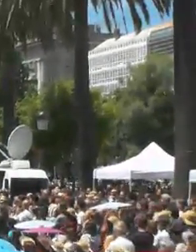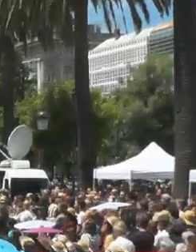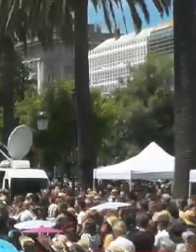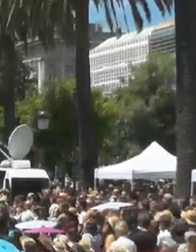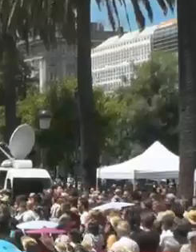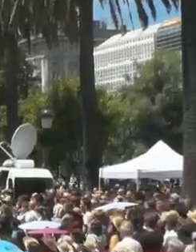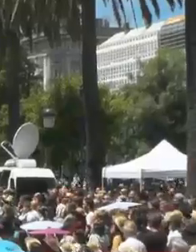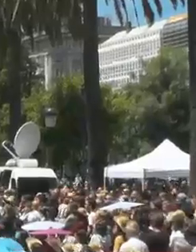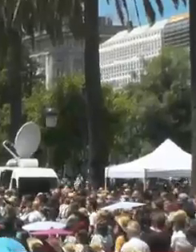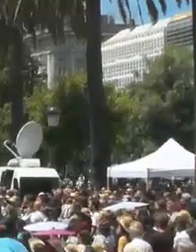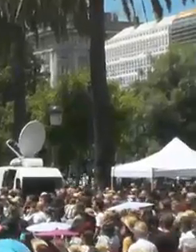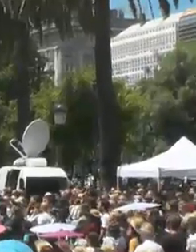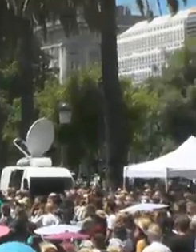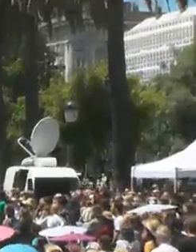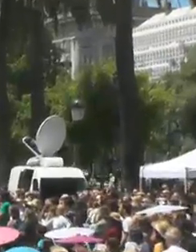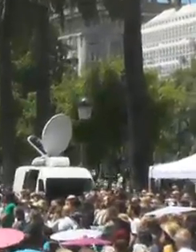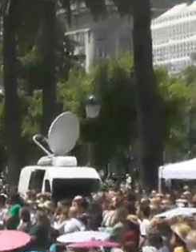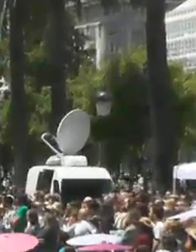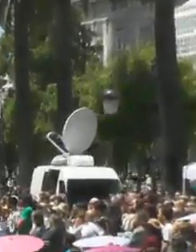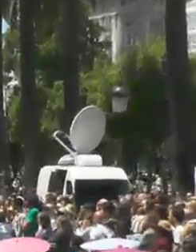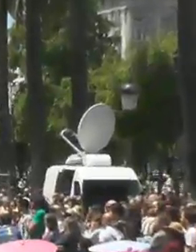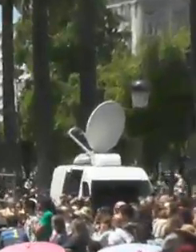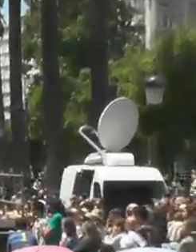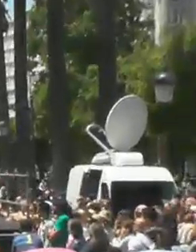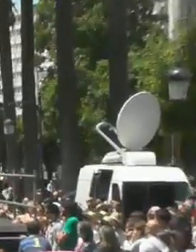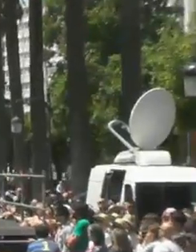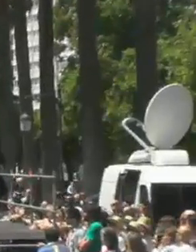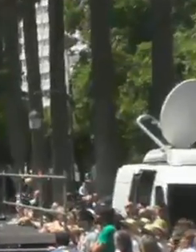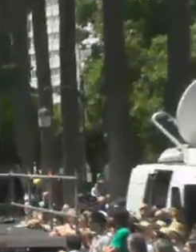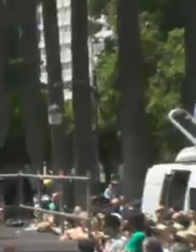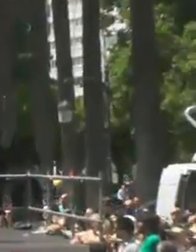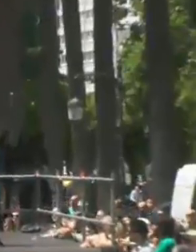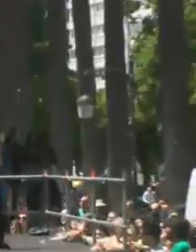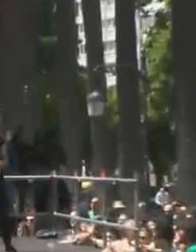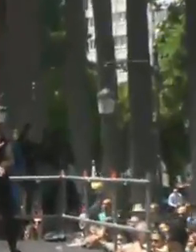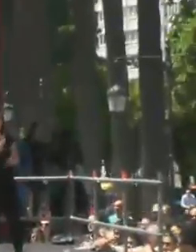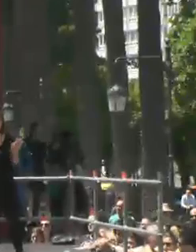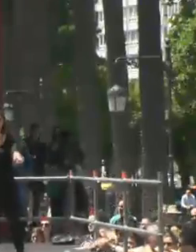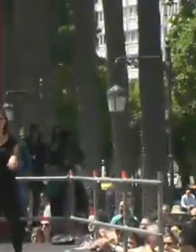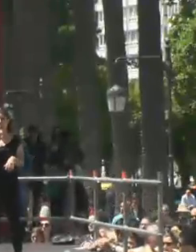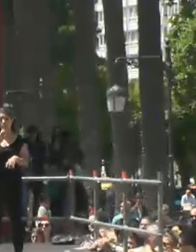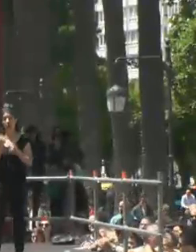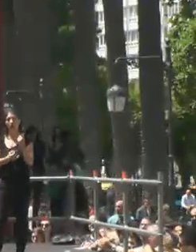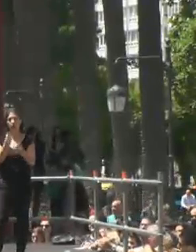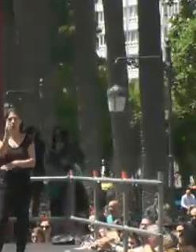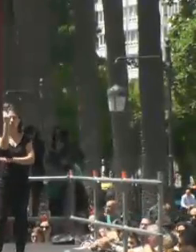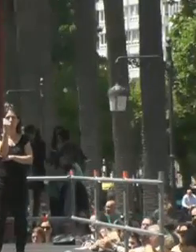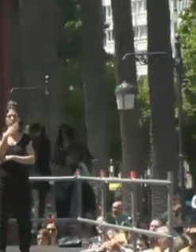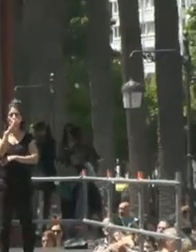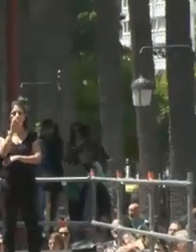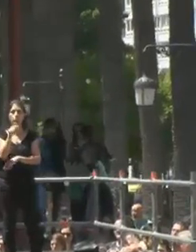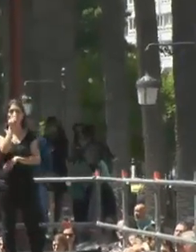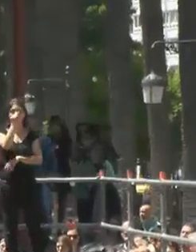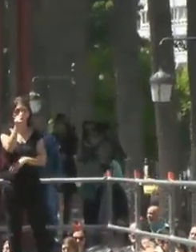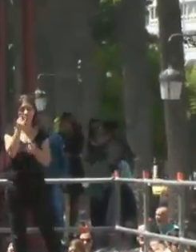Os malos, vos dicen, sodes os malos. Eu diante do monumento de Curros creo que ali hai